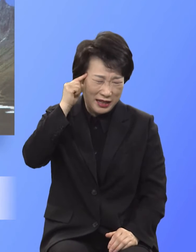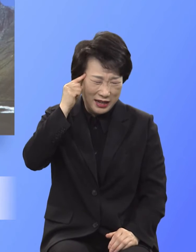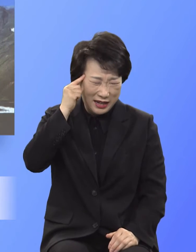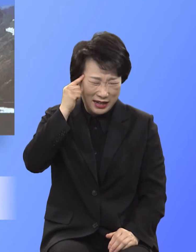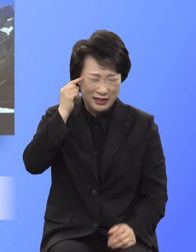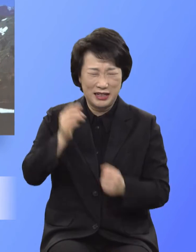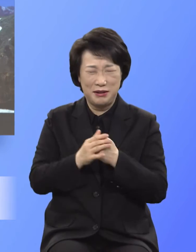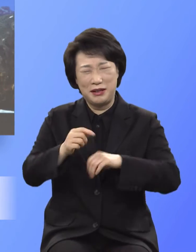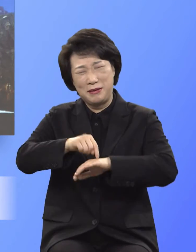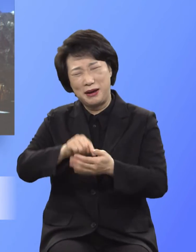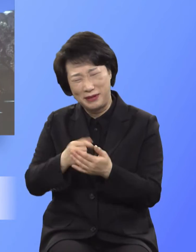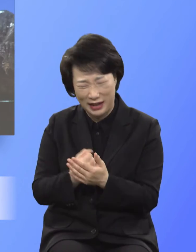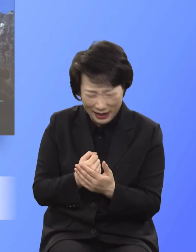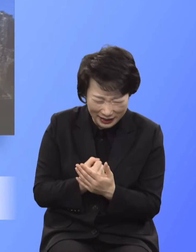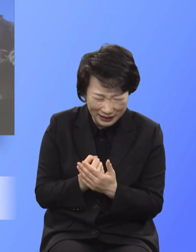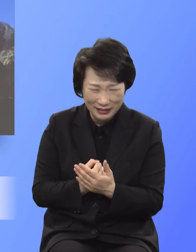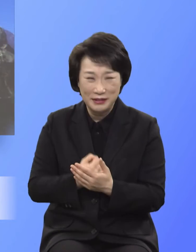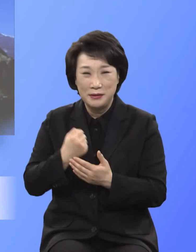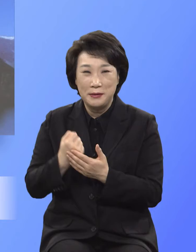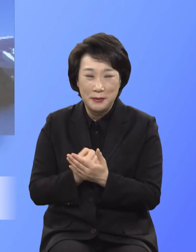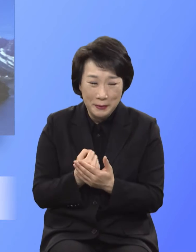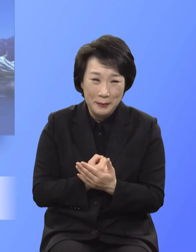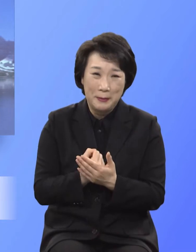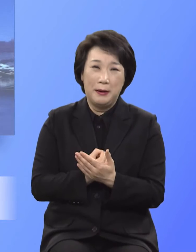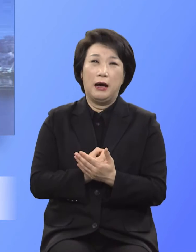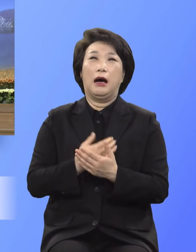해가 타고